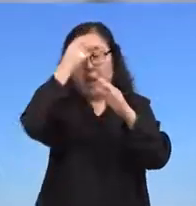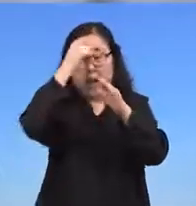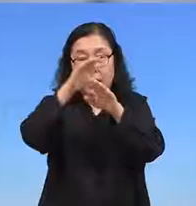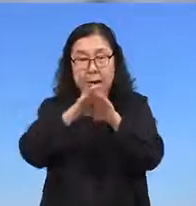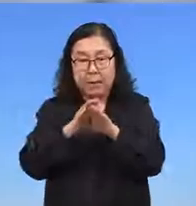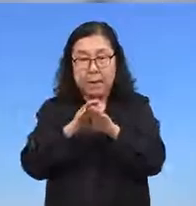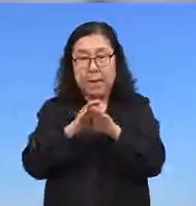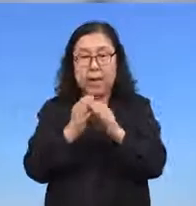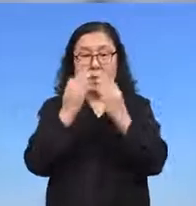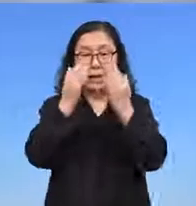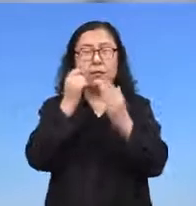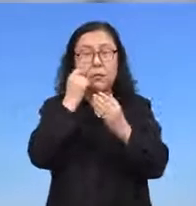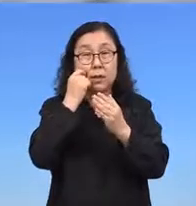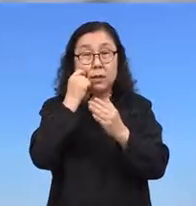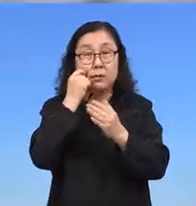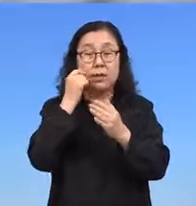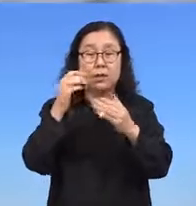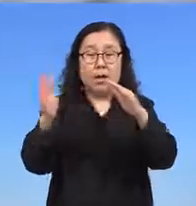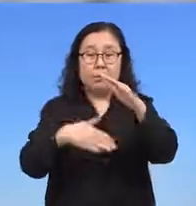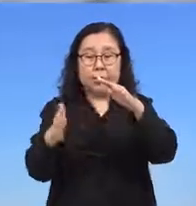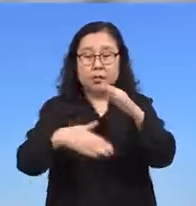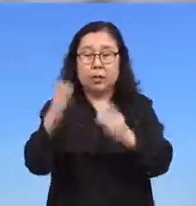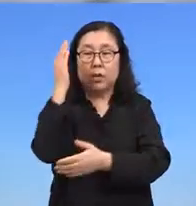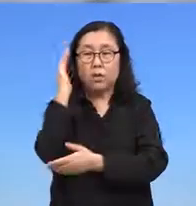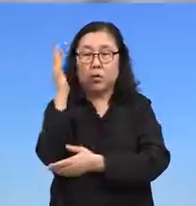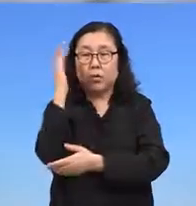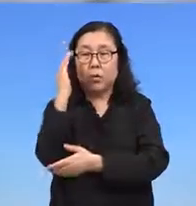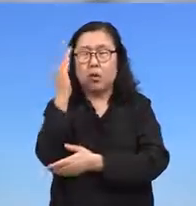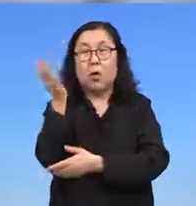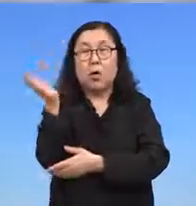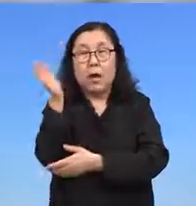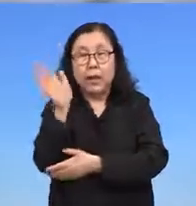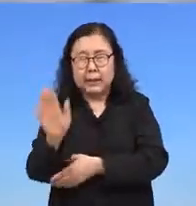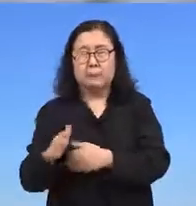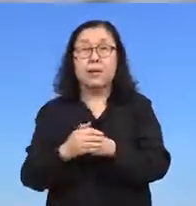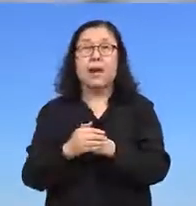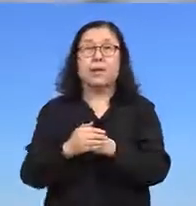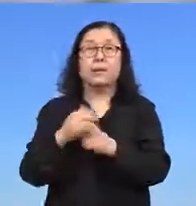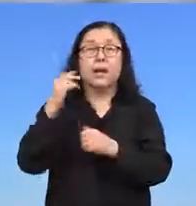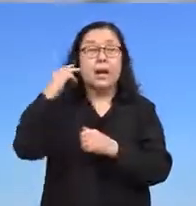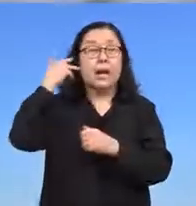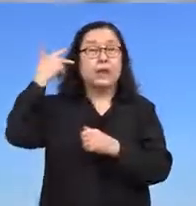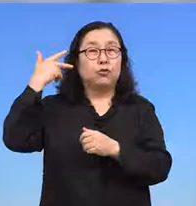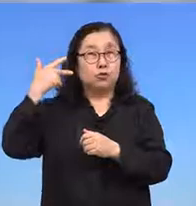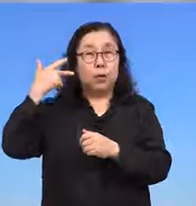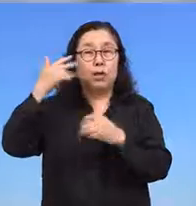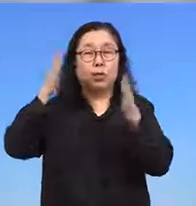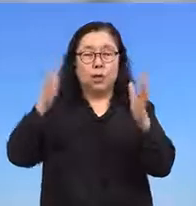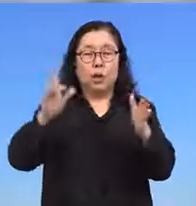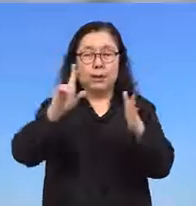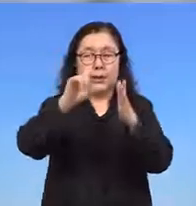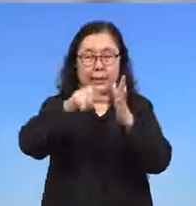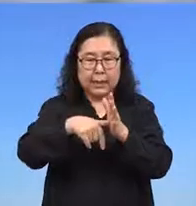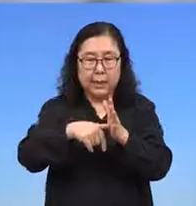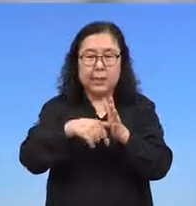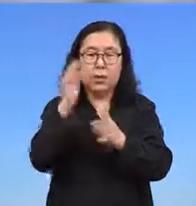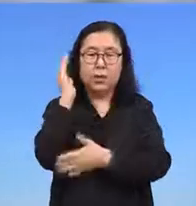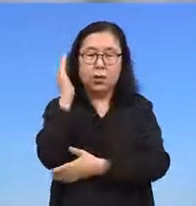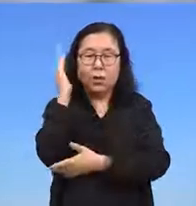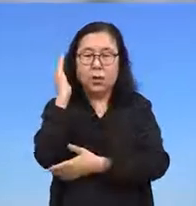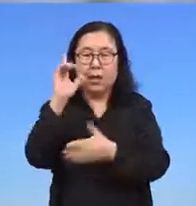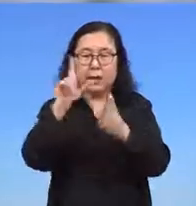앉아있는 이곳에서 제가 설교를 하고 있지만, 지난 한 주 내내 오늘 이 시간을 얼마나 갈망하며 기다렸는지